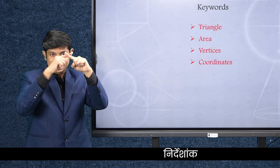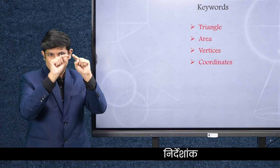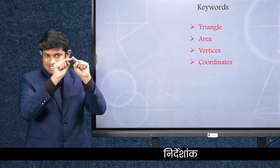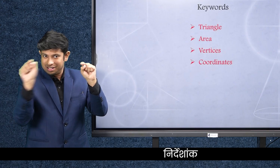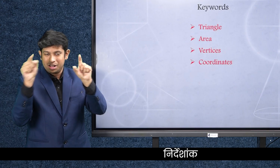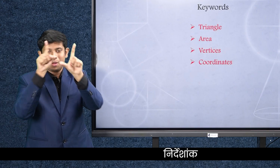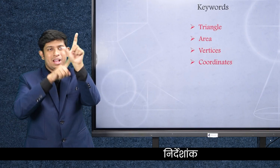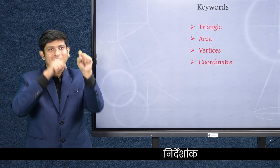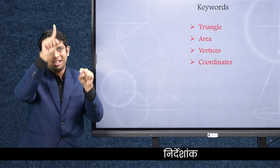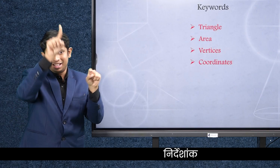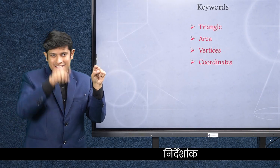निर्देशांक,